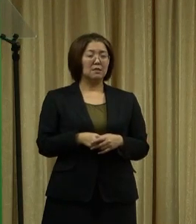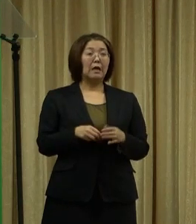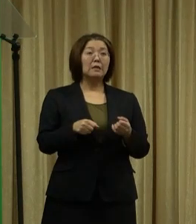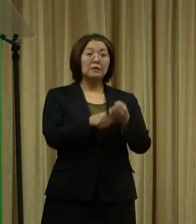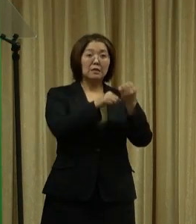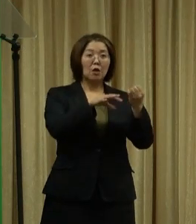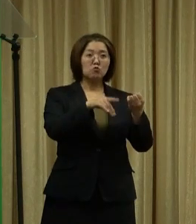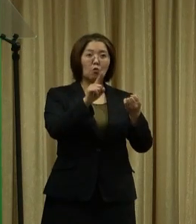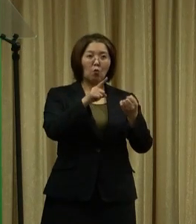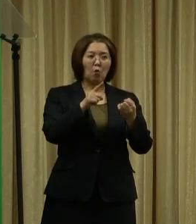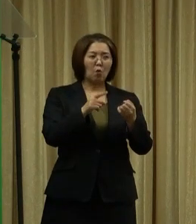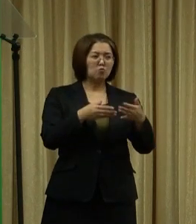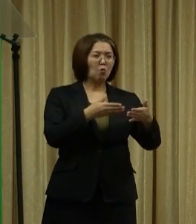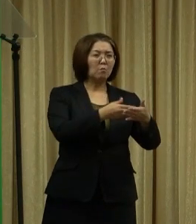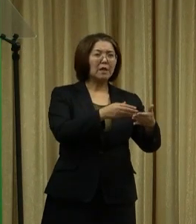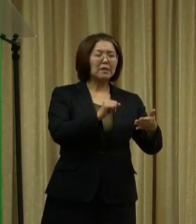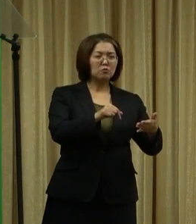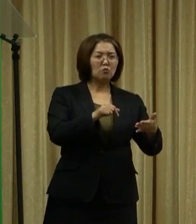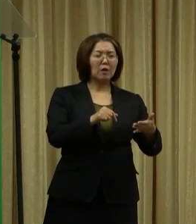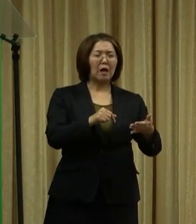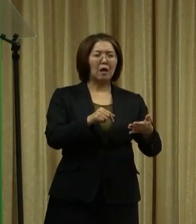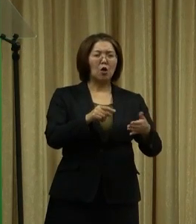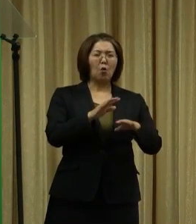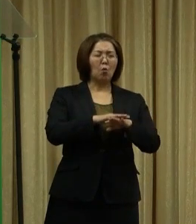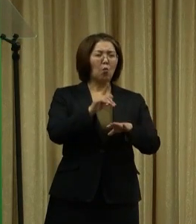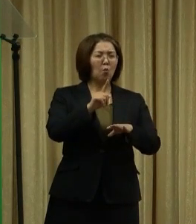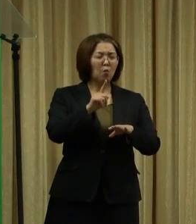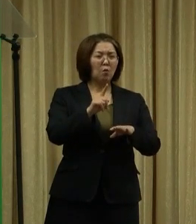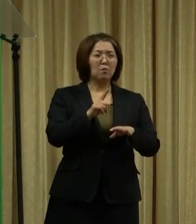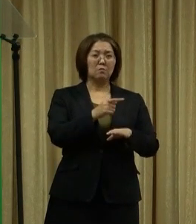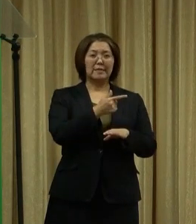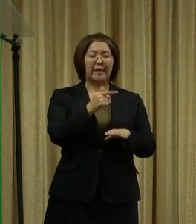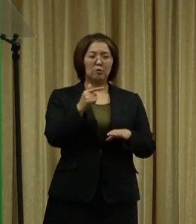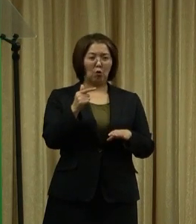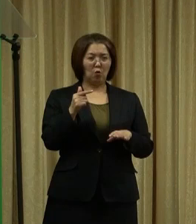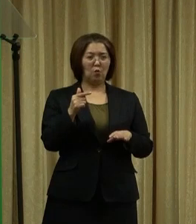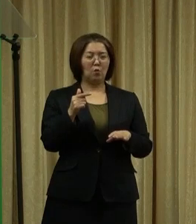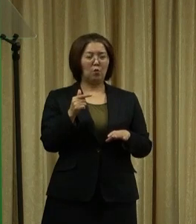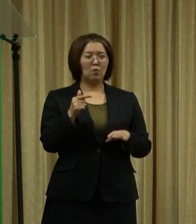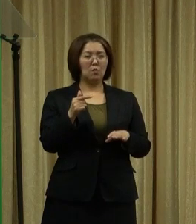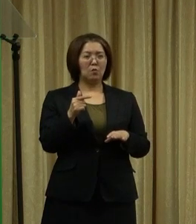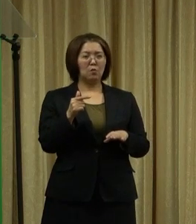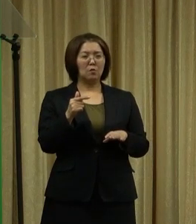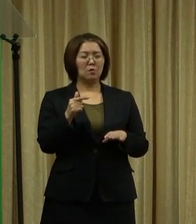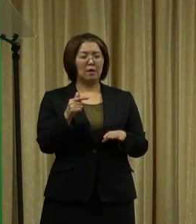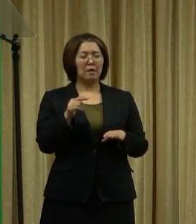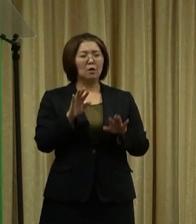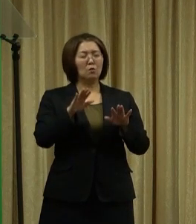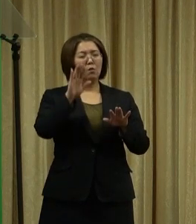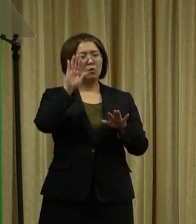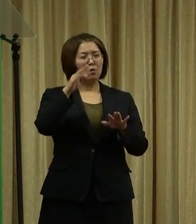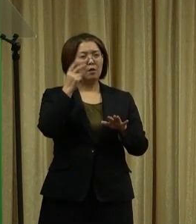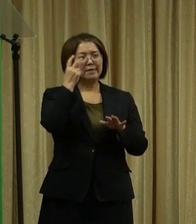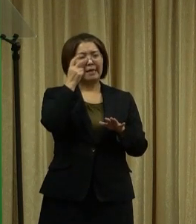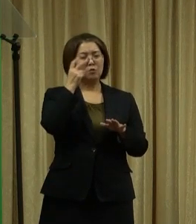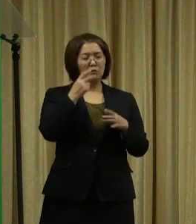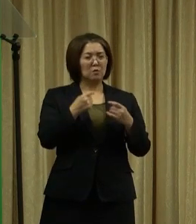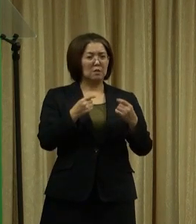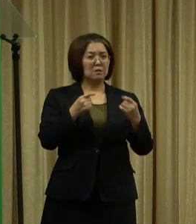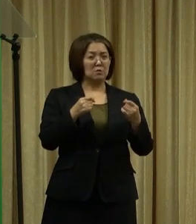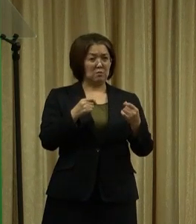げるのか、どこまで逃げるのか、どれだけ逃げるのか、どうやって逃げるのか、まあ、こんなことが今後、まあ、検証して、しっかりと